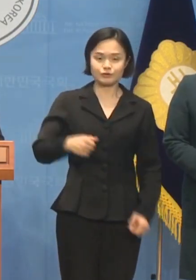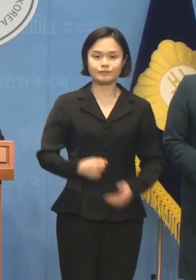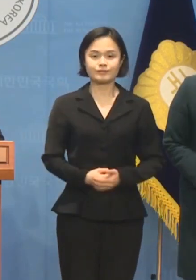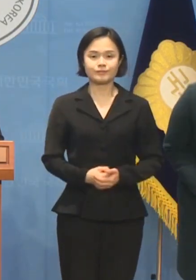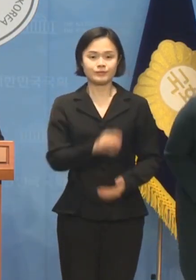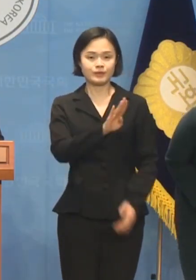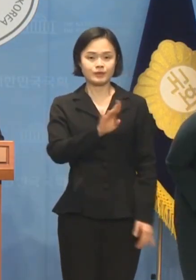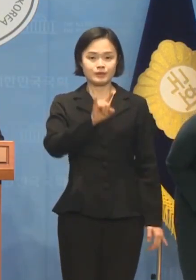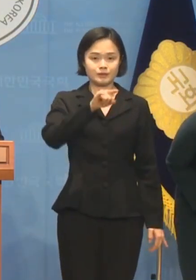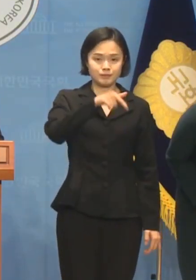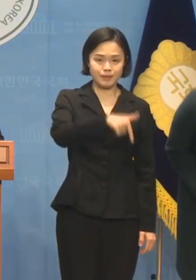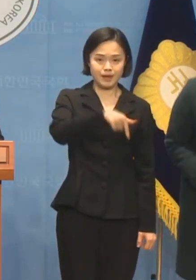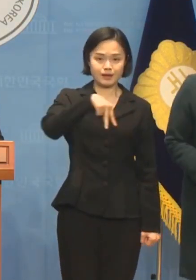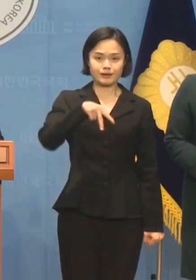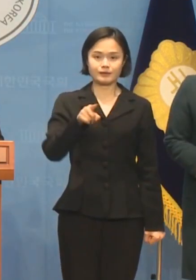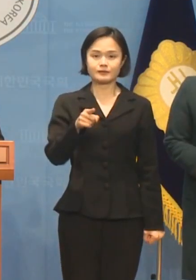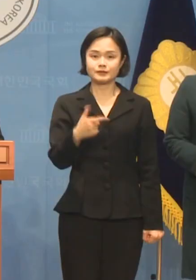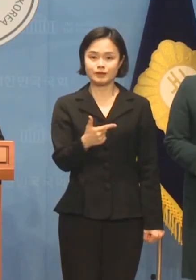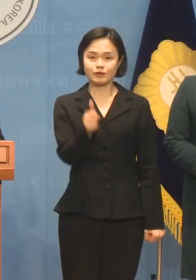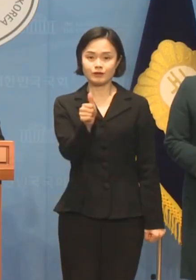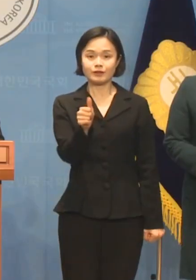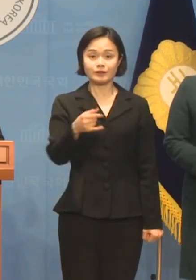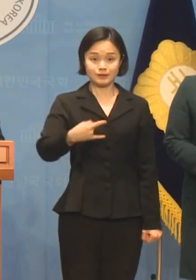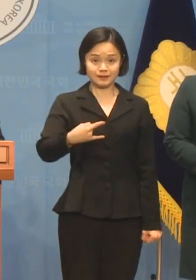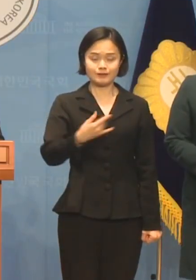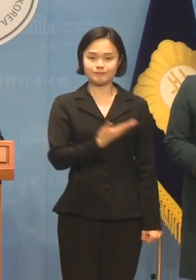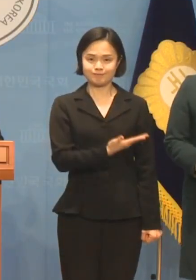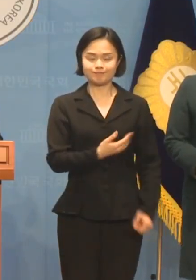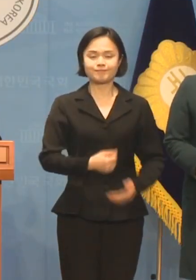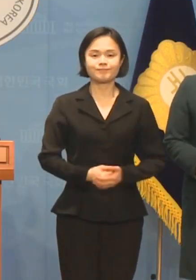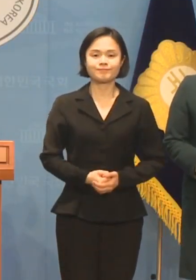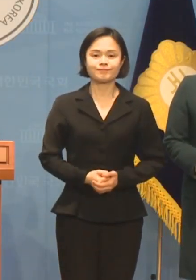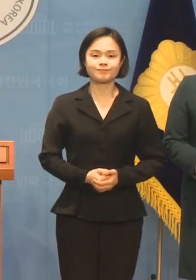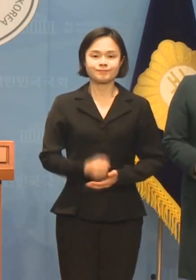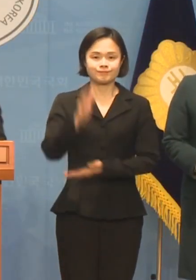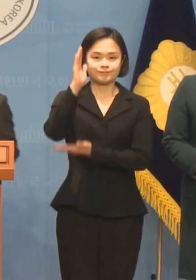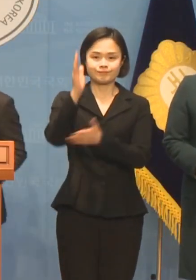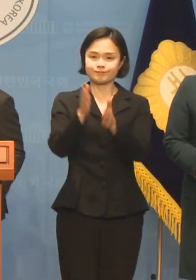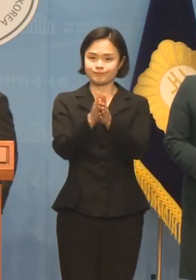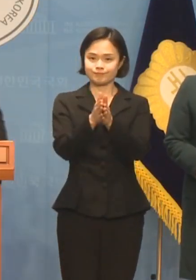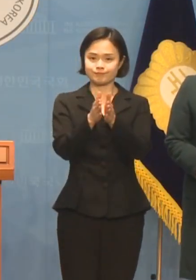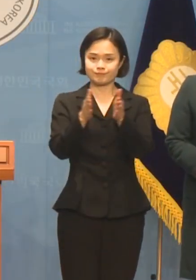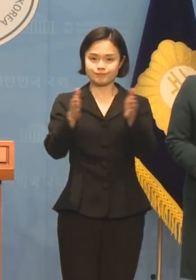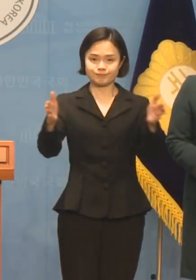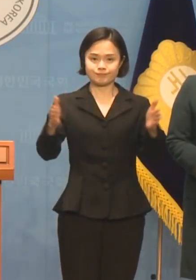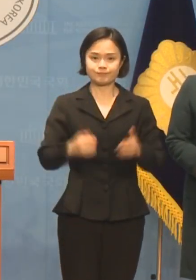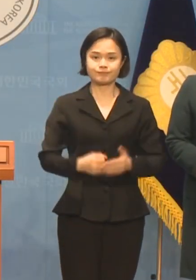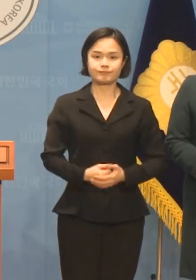백선희 의원님 오셨습니다. 지금부터 기자회견문 낭독하겠습니다.